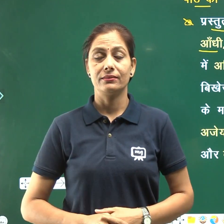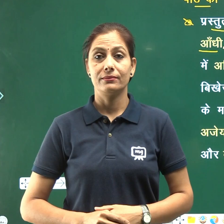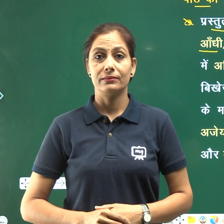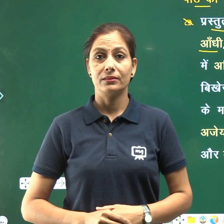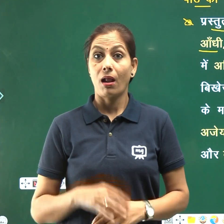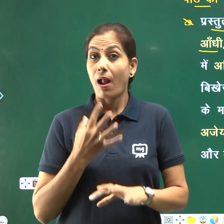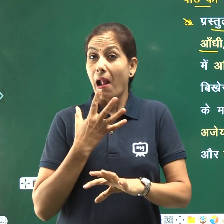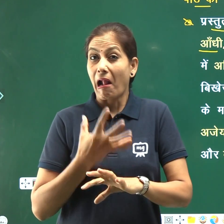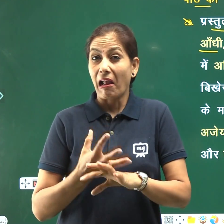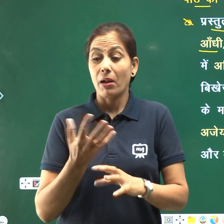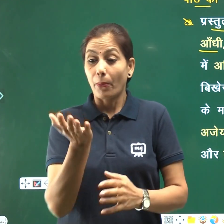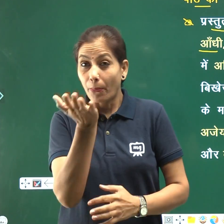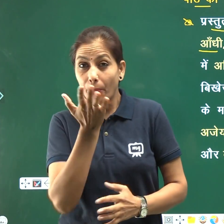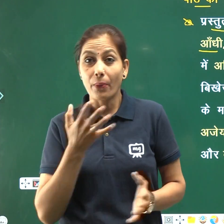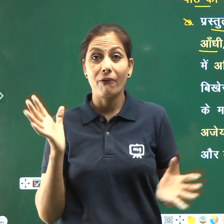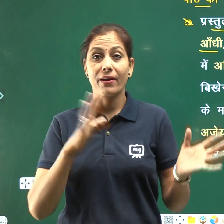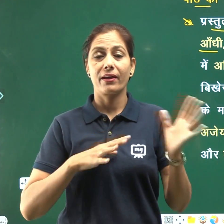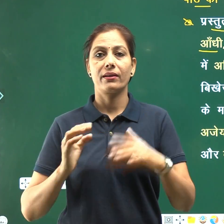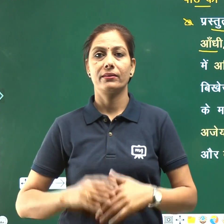लू,